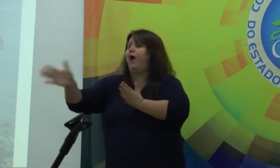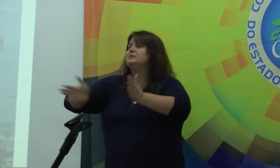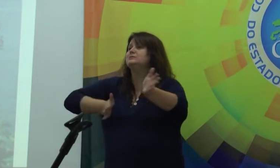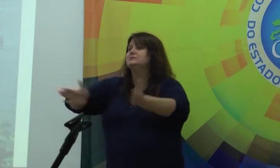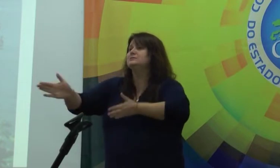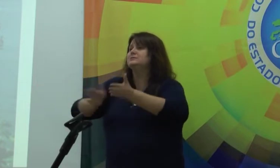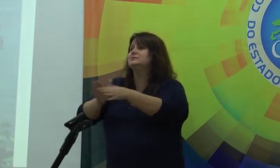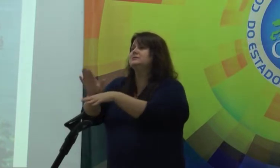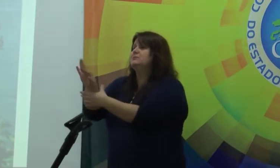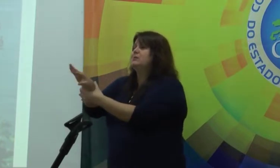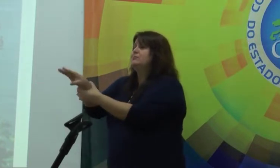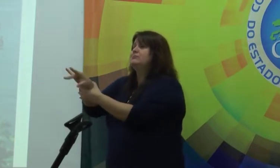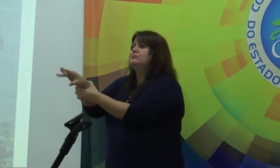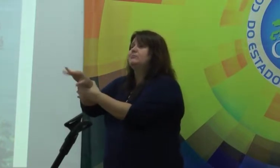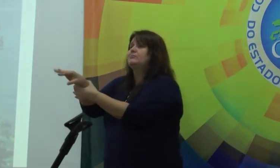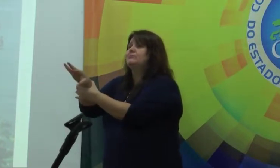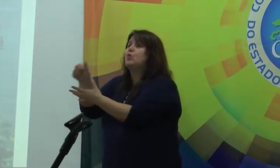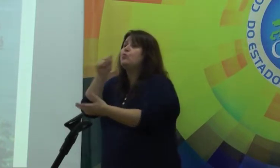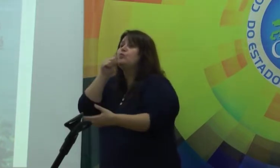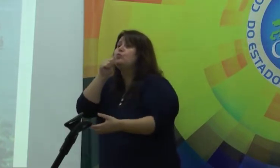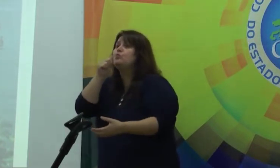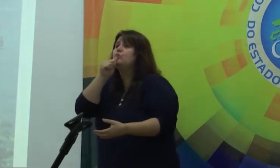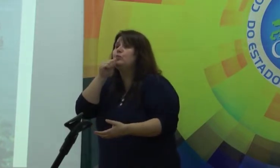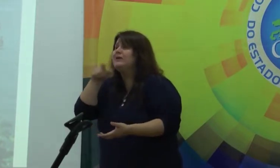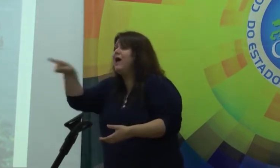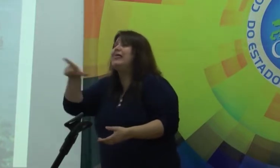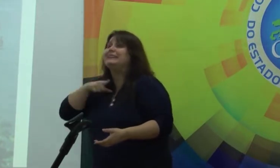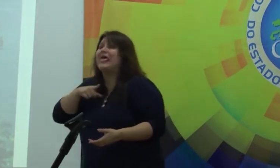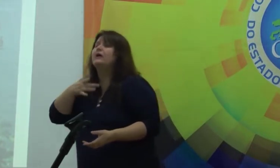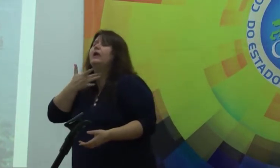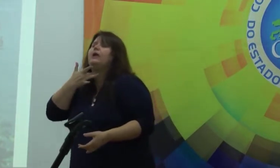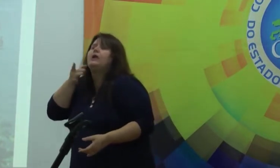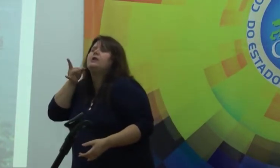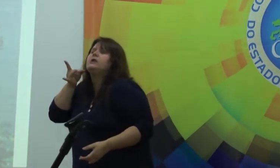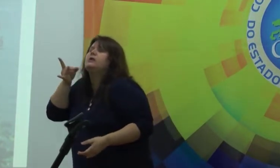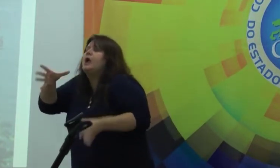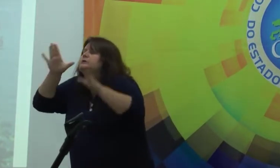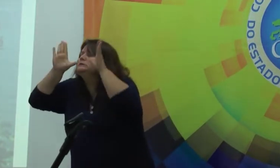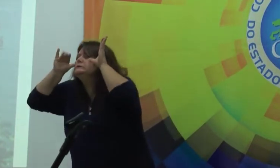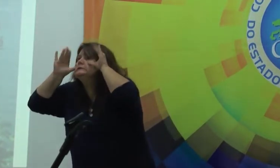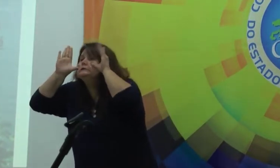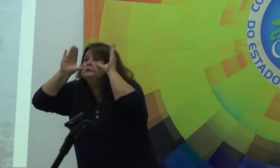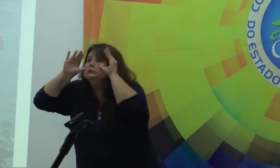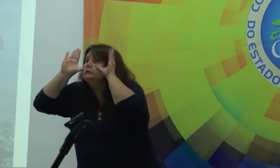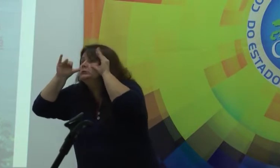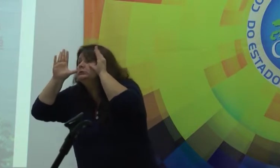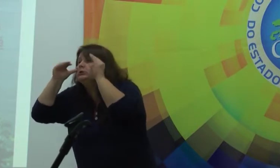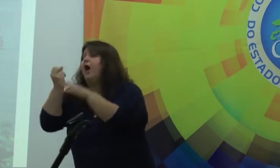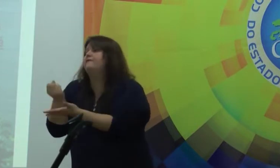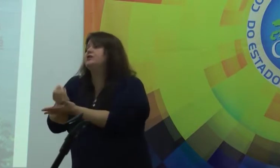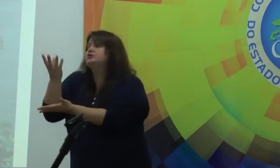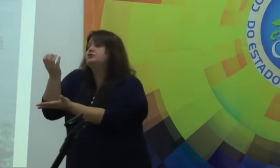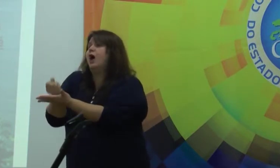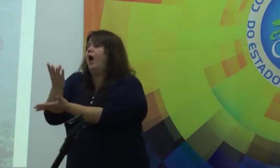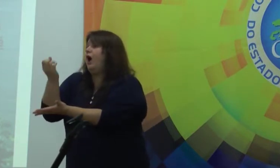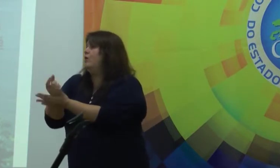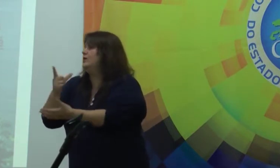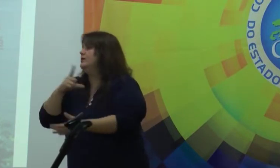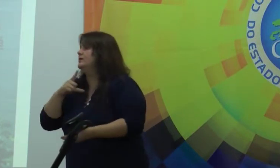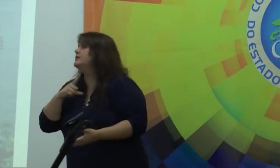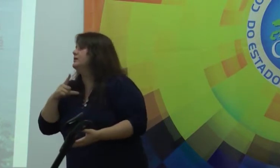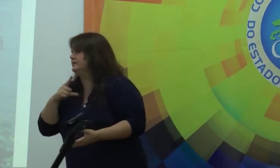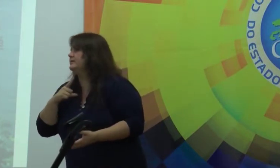livro? Falta o quê? A acessibilidade, a língua estátil, né? Então, quer dizer, ela tem esse interesse, ela